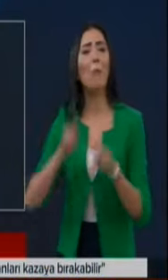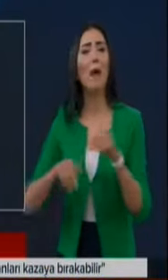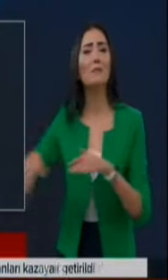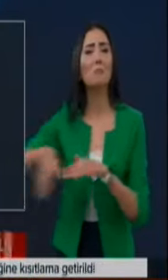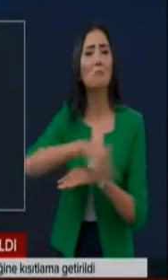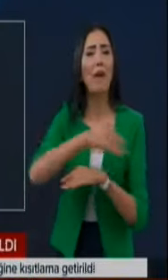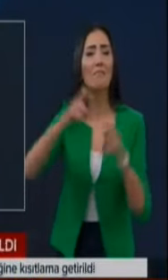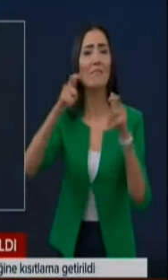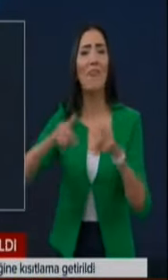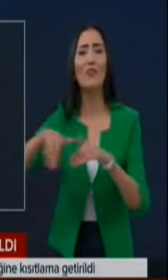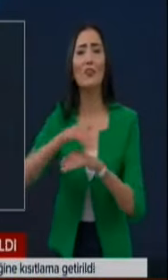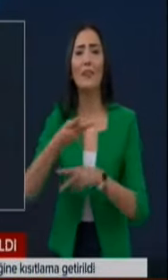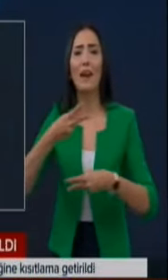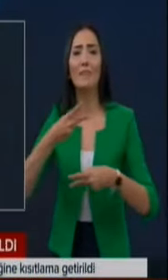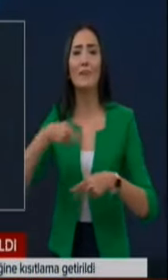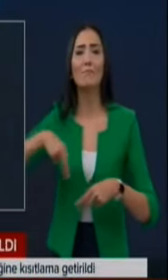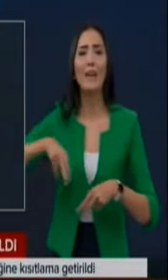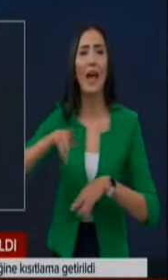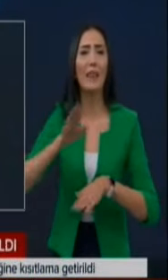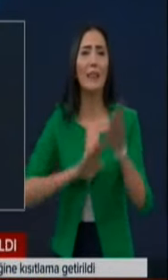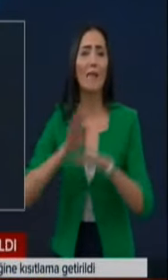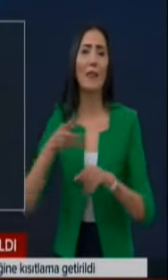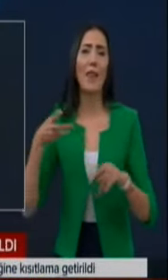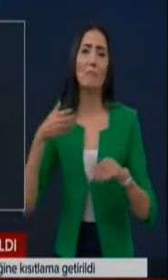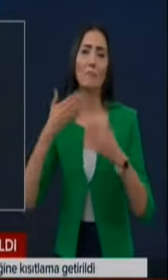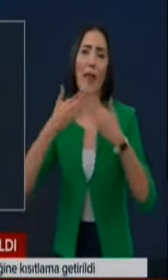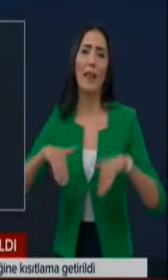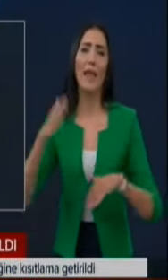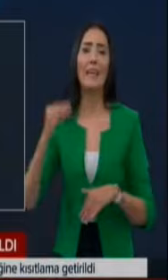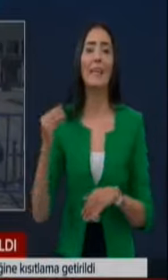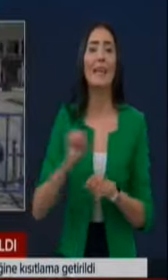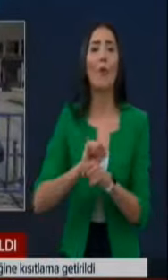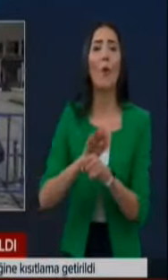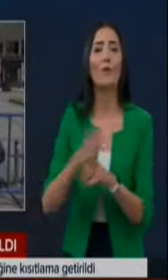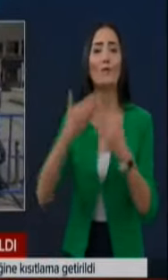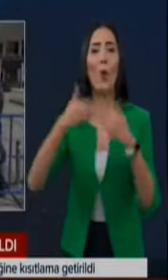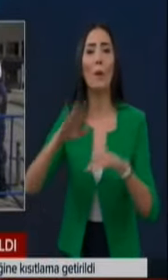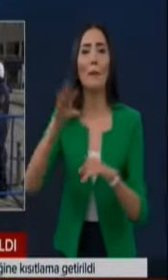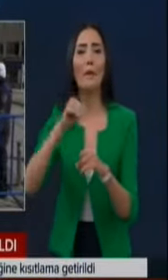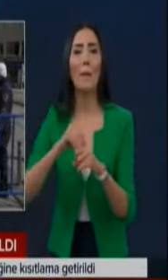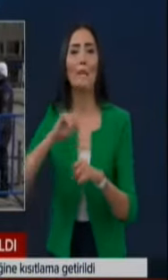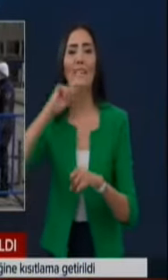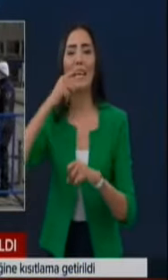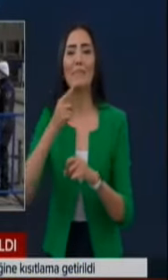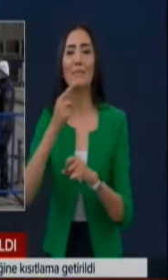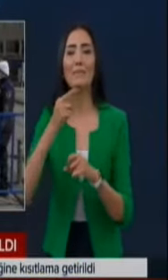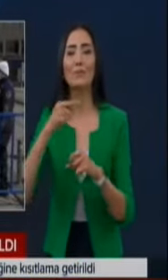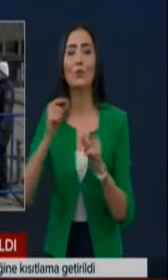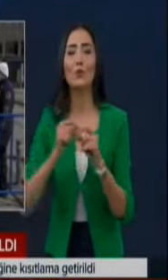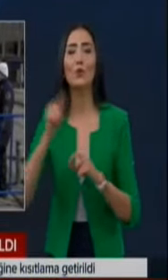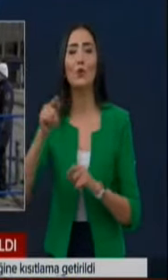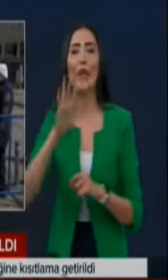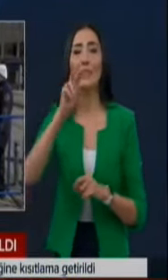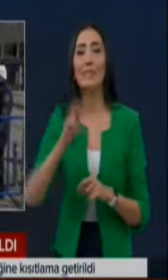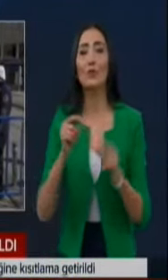İstanbul'da bazı meydan ve caddelerde yaya trafiğine kısıtlama getirildi. Yeni tip koronavirüs önlemleri kapsamında Zeytinburnu'ndaki